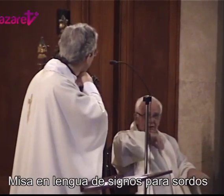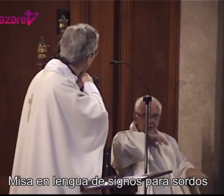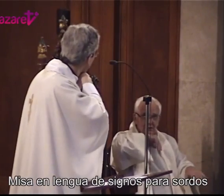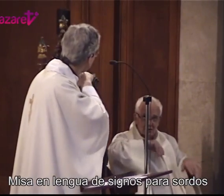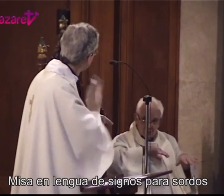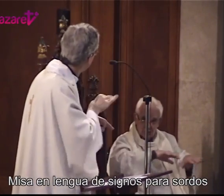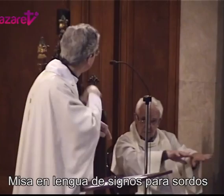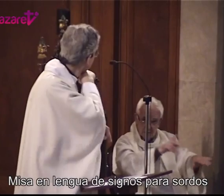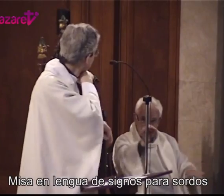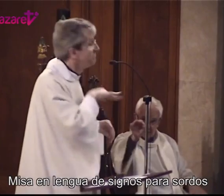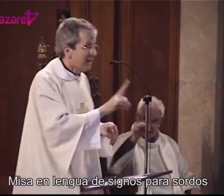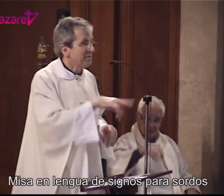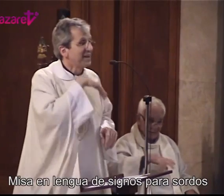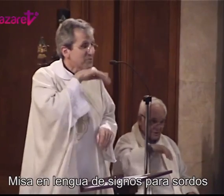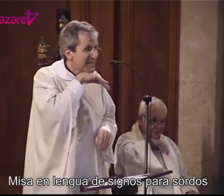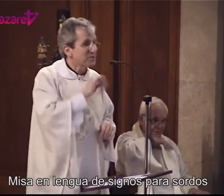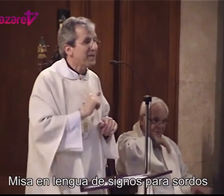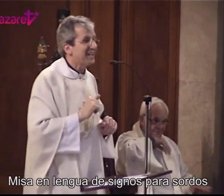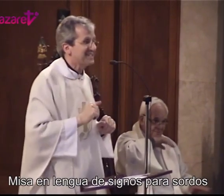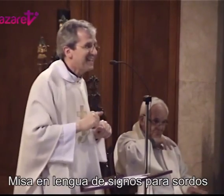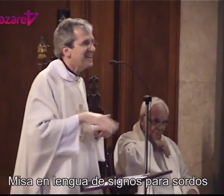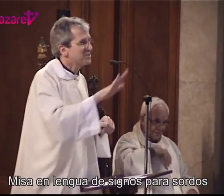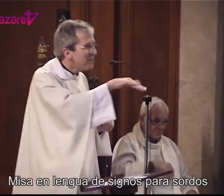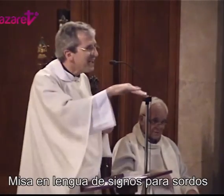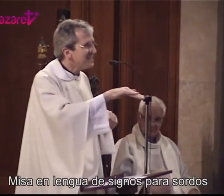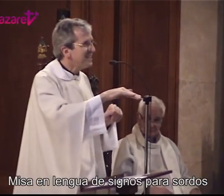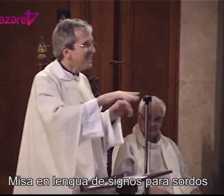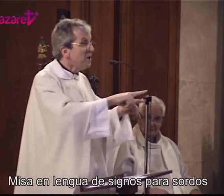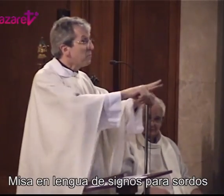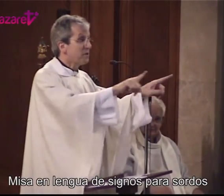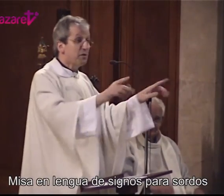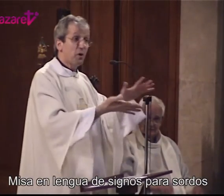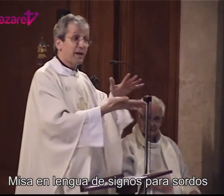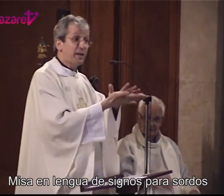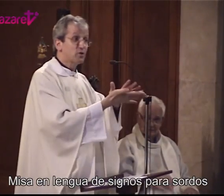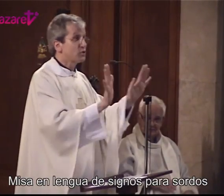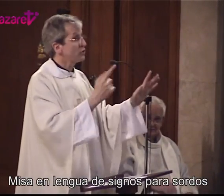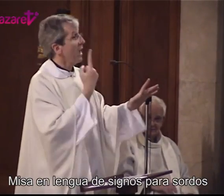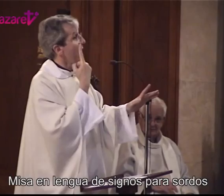Ovejas, así también. Vale, vale, pues las ovejas, las ovejas, podría decir, no, tranquilos nosotros,